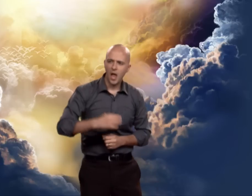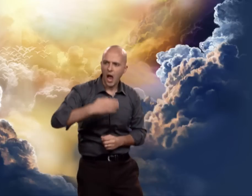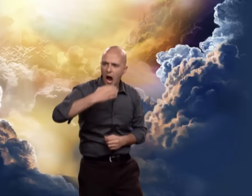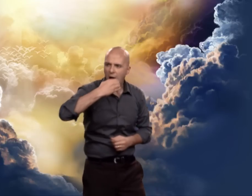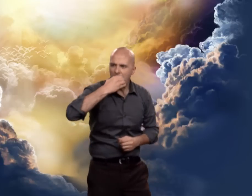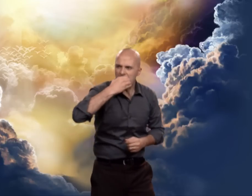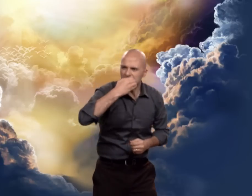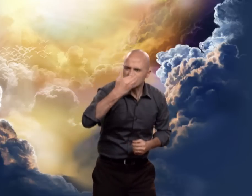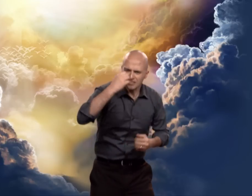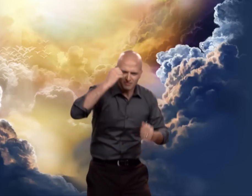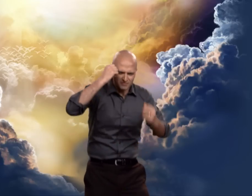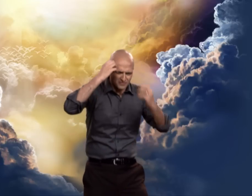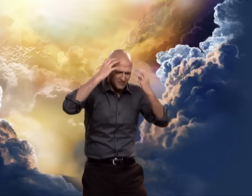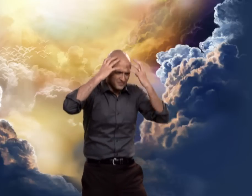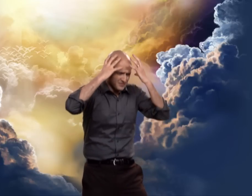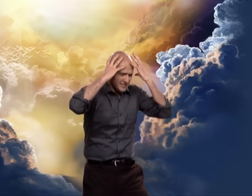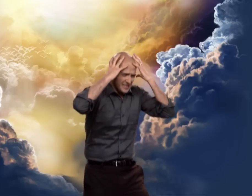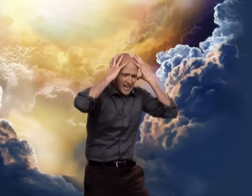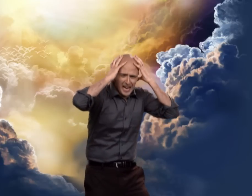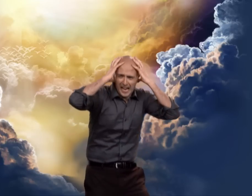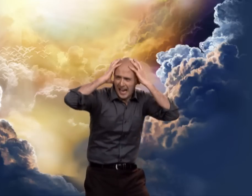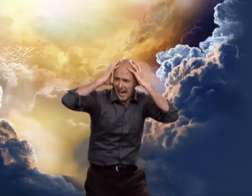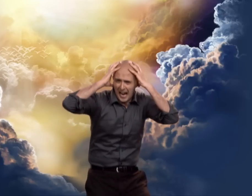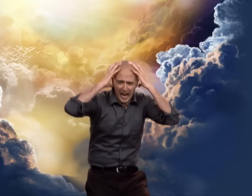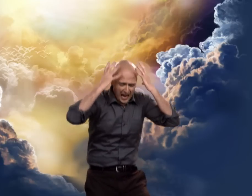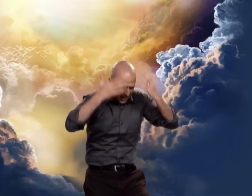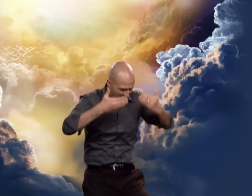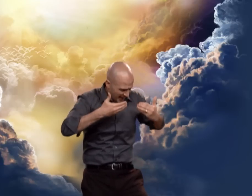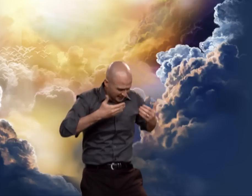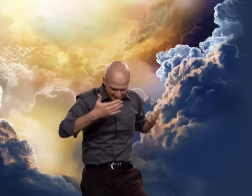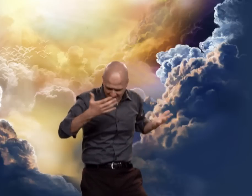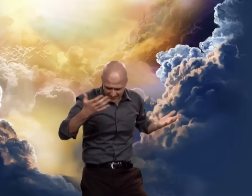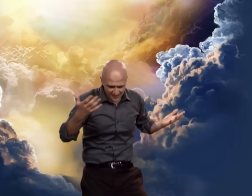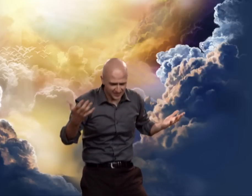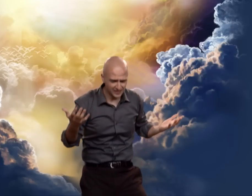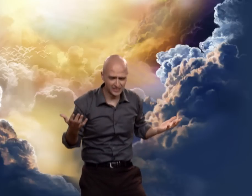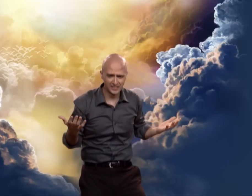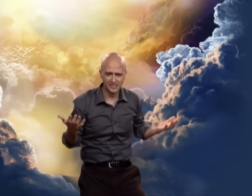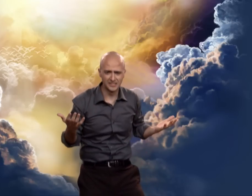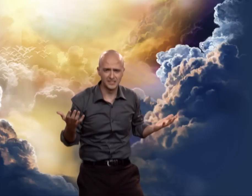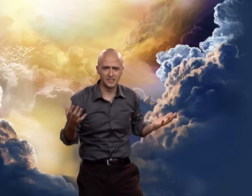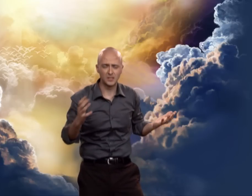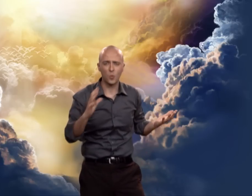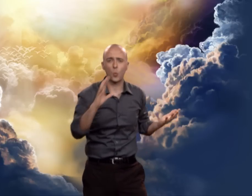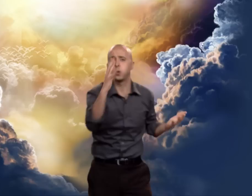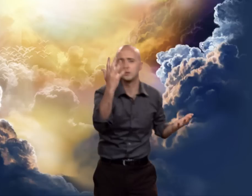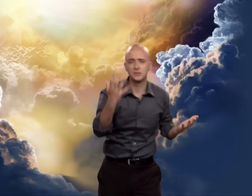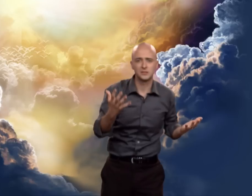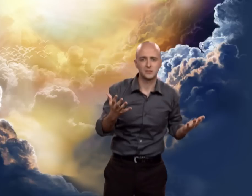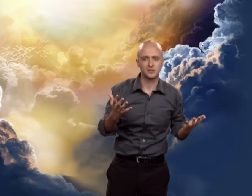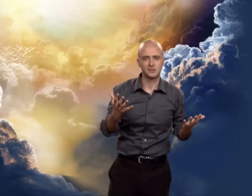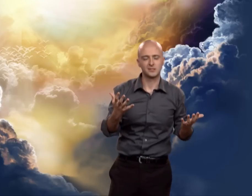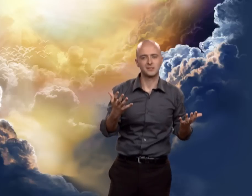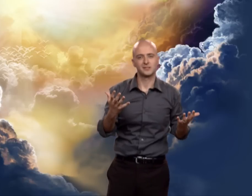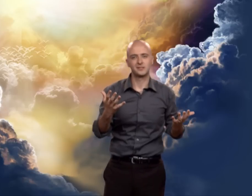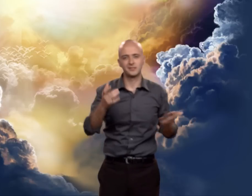na palavra de Deus é encontrado tal ensino? Deverão os sentimentos da humanidade ser trocados pela